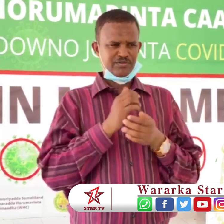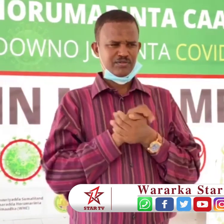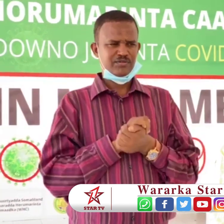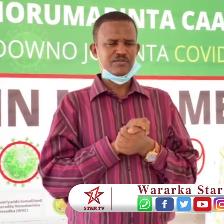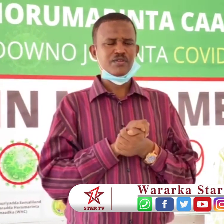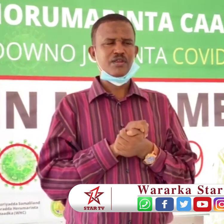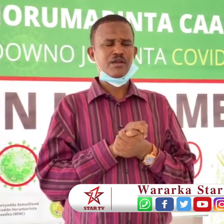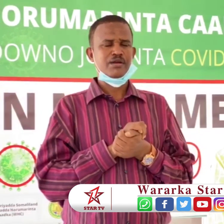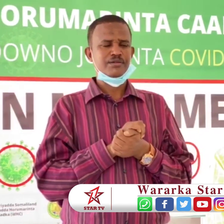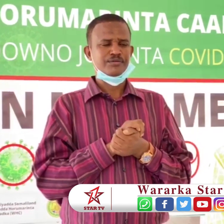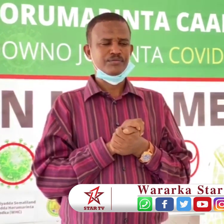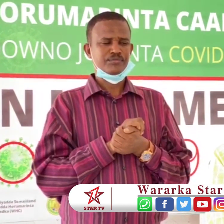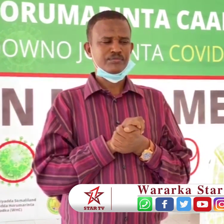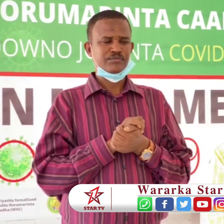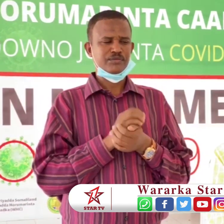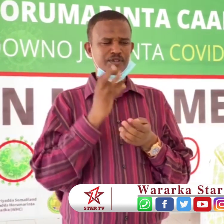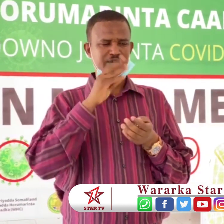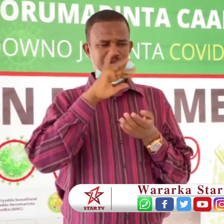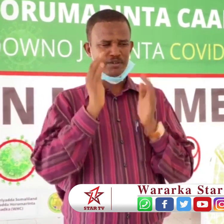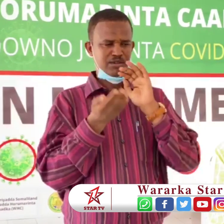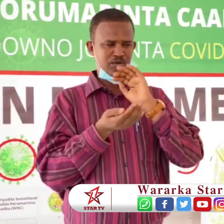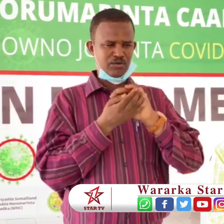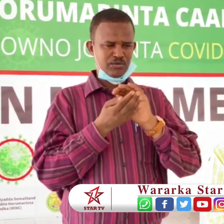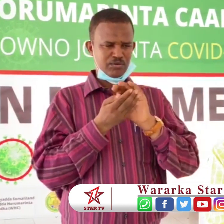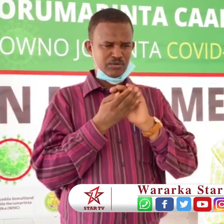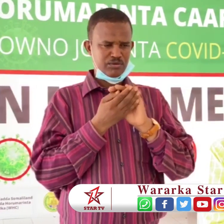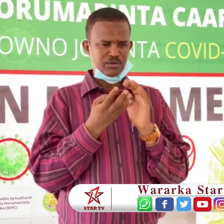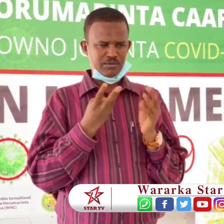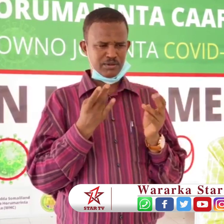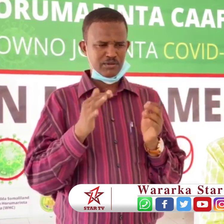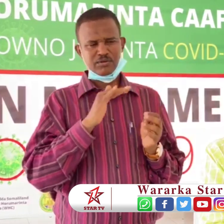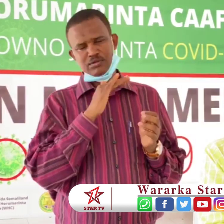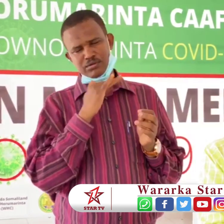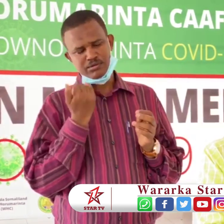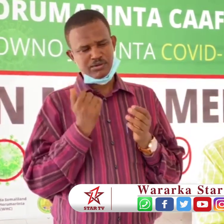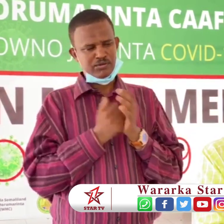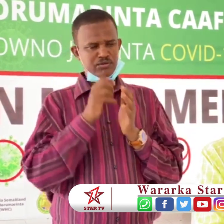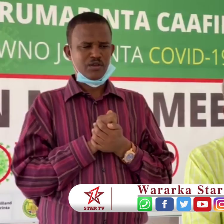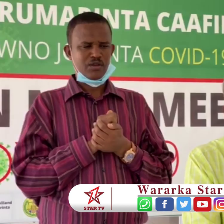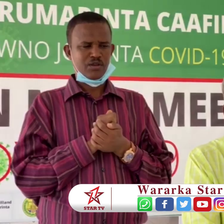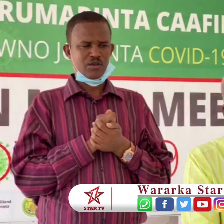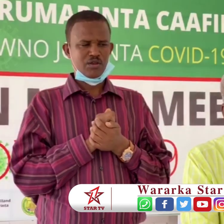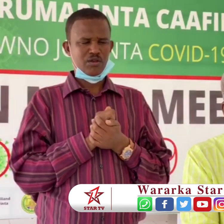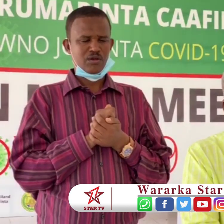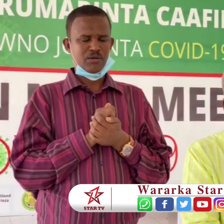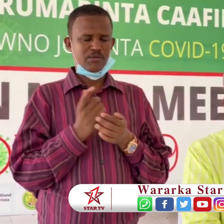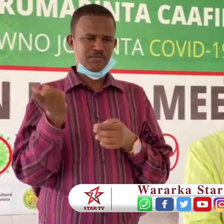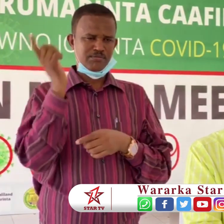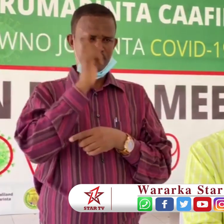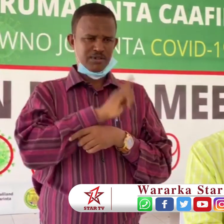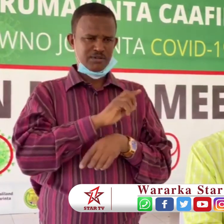tirada guud ee cudurkan ilaa hadda la xaqiijiyay inay u dhimatay waa 42 qof mashaa